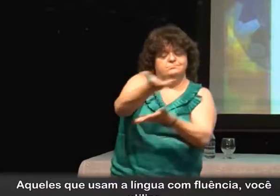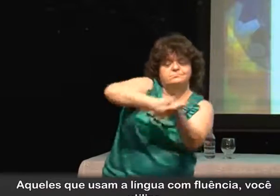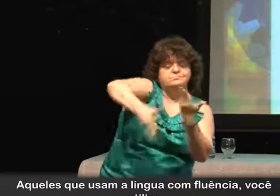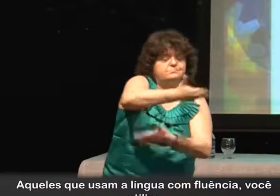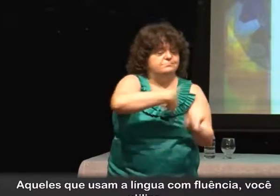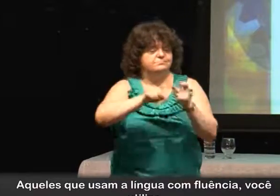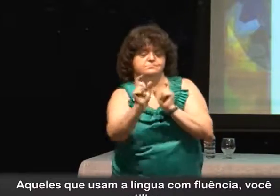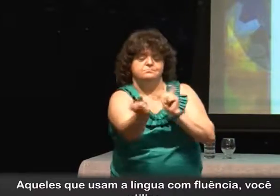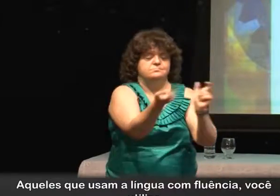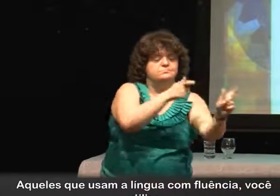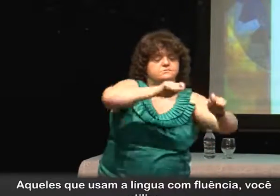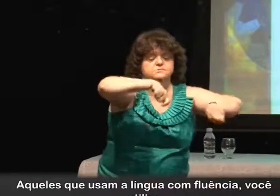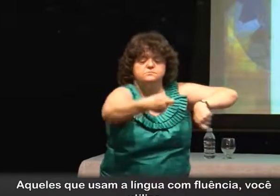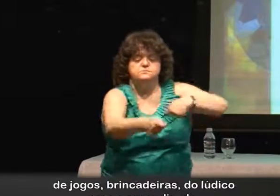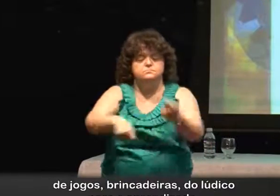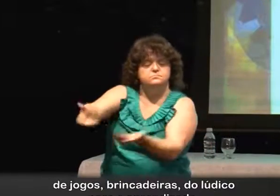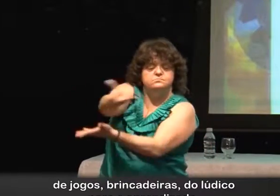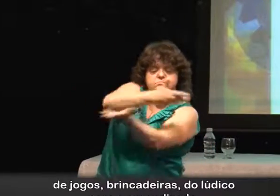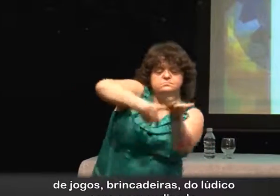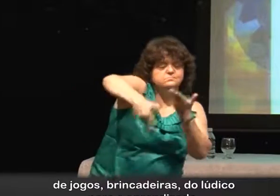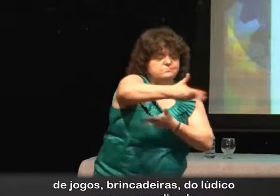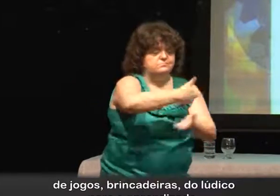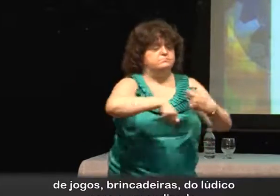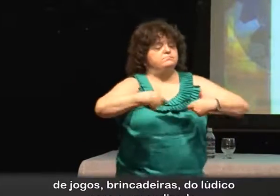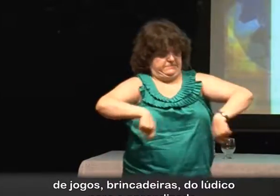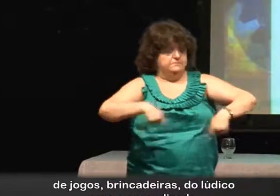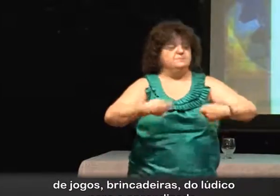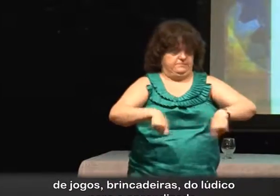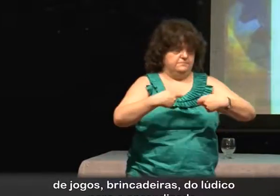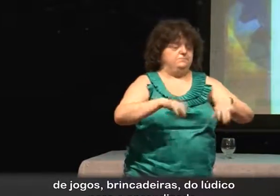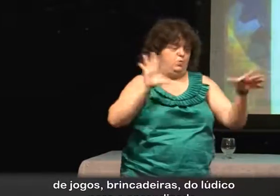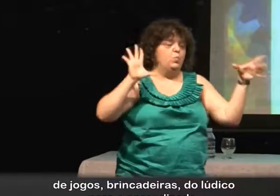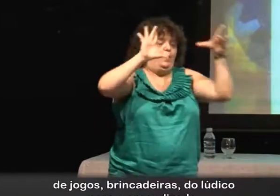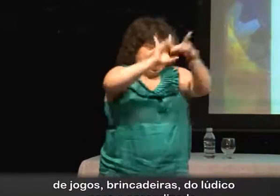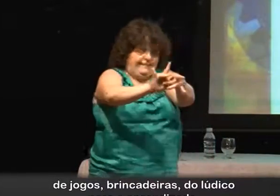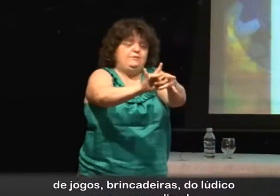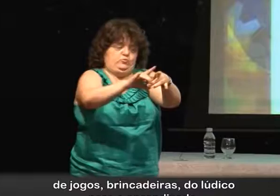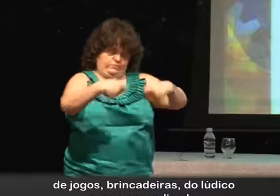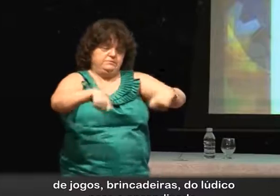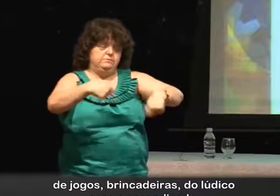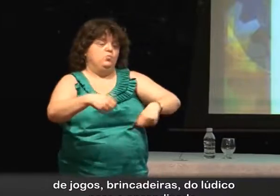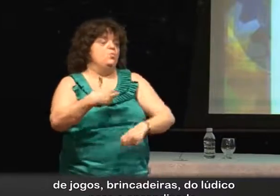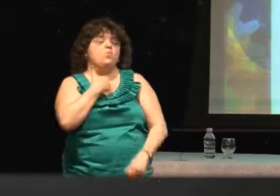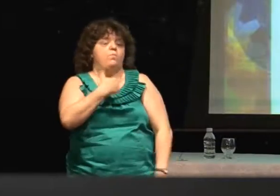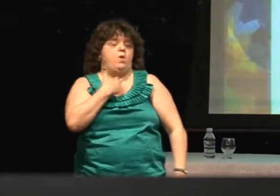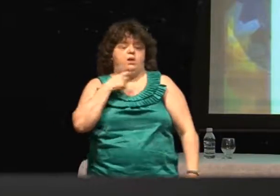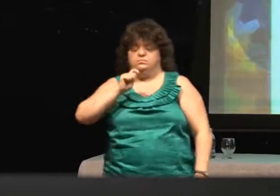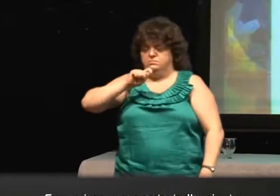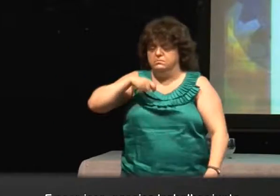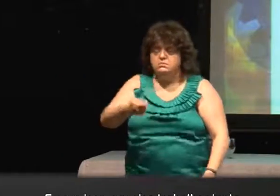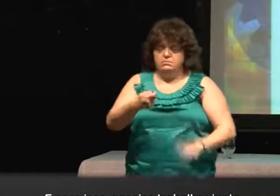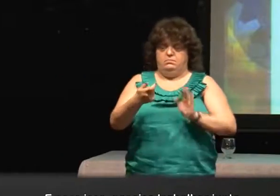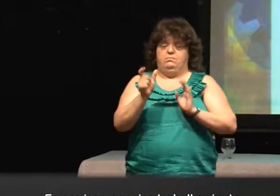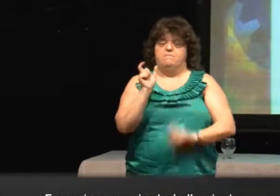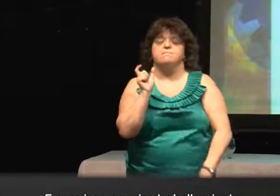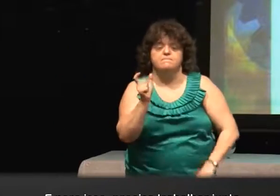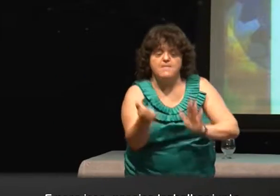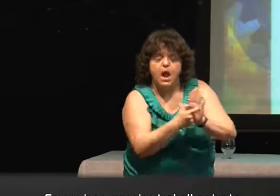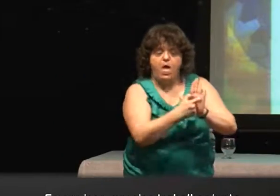com fluência, você utiliza de jogos, brincadeiras, do lúdico para o aprendizado. E isso precisa